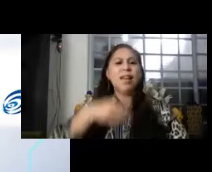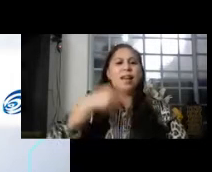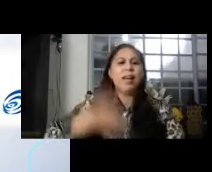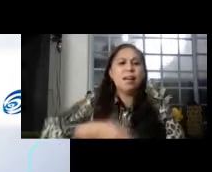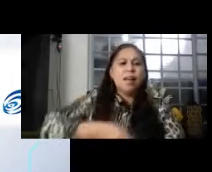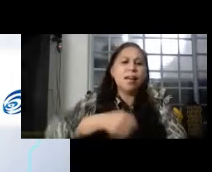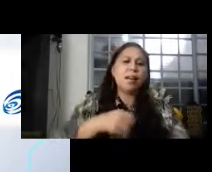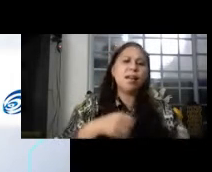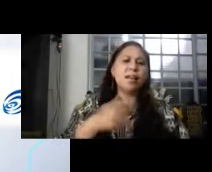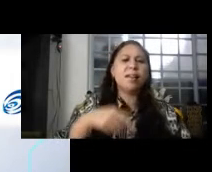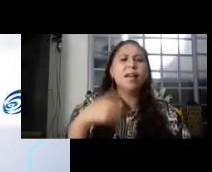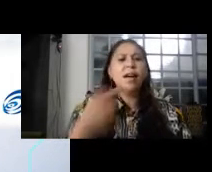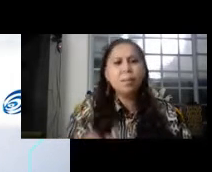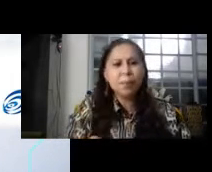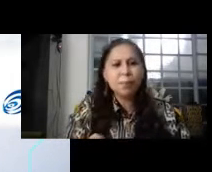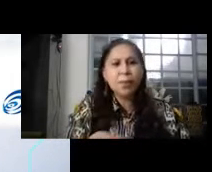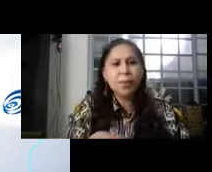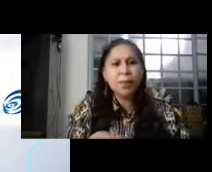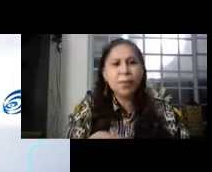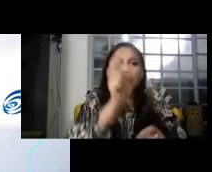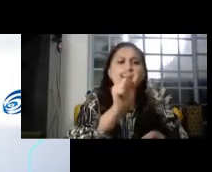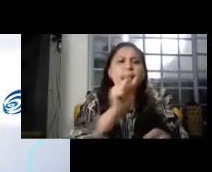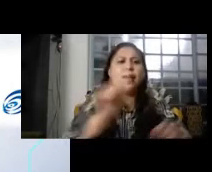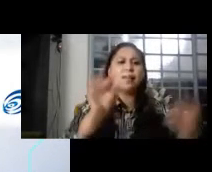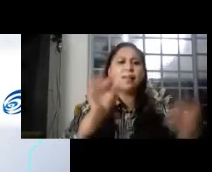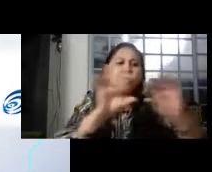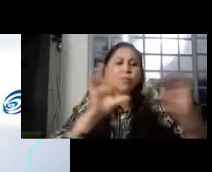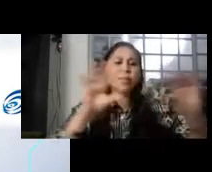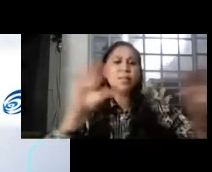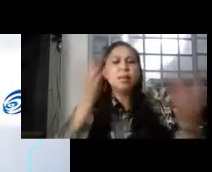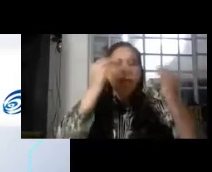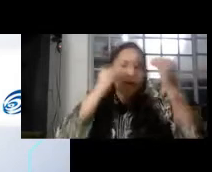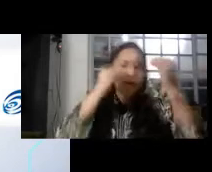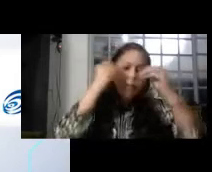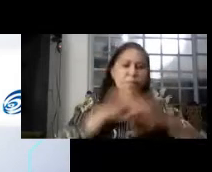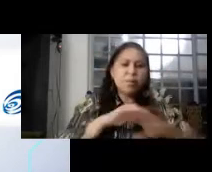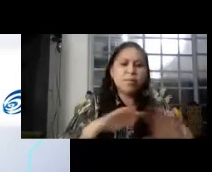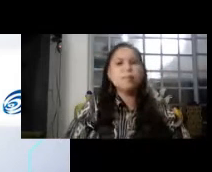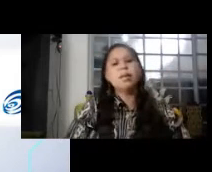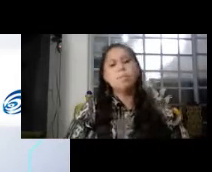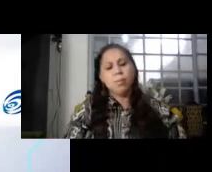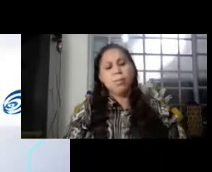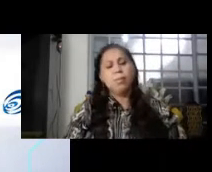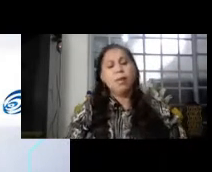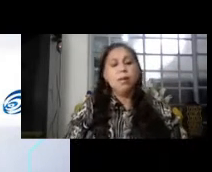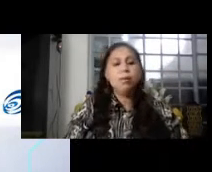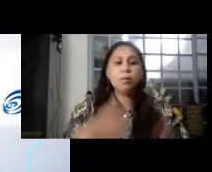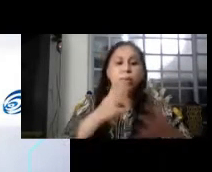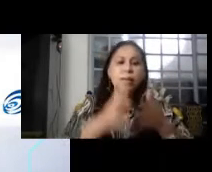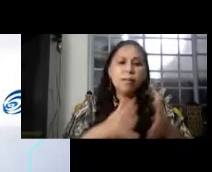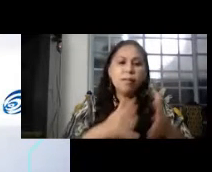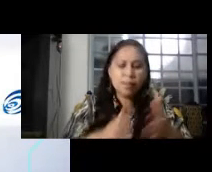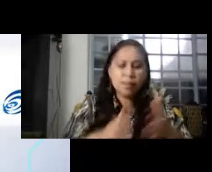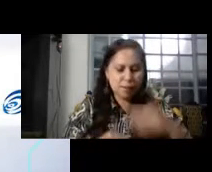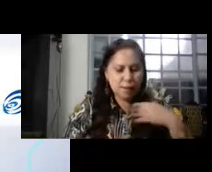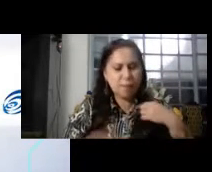falar aga, aba, porque ele só gravou aquele pedaço, as outras ele vai memorizando depois. Então toda